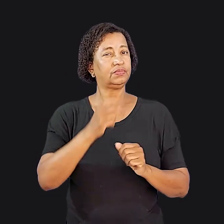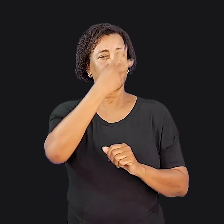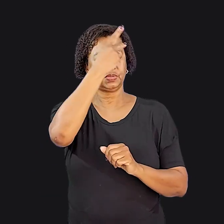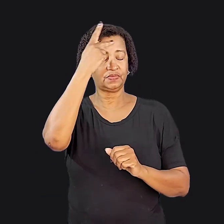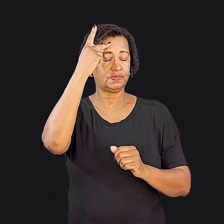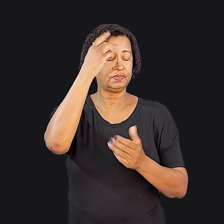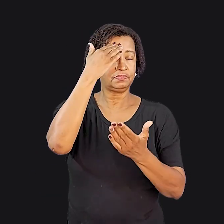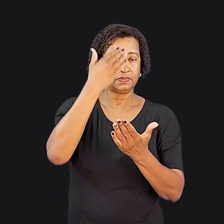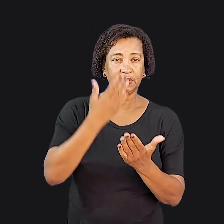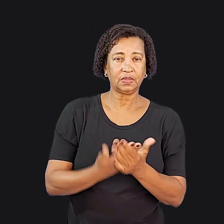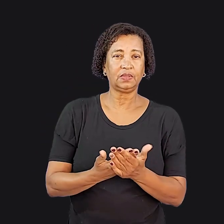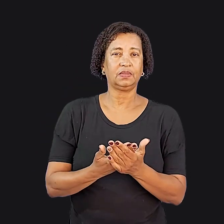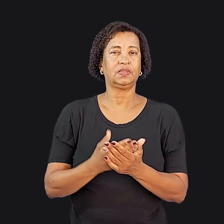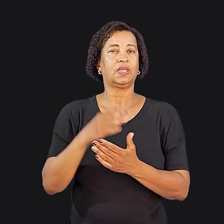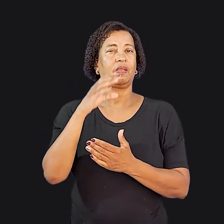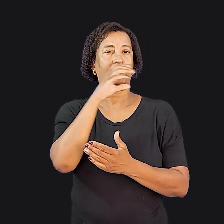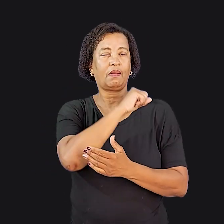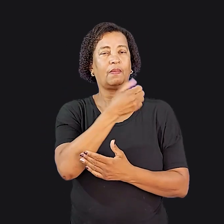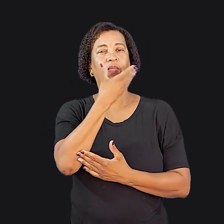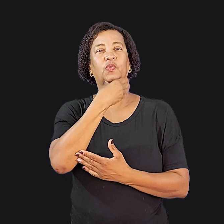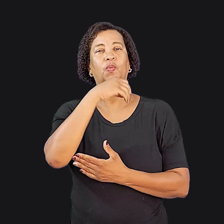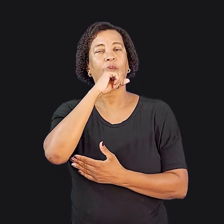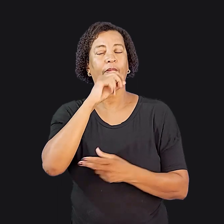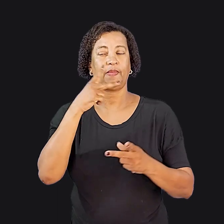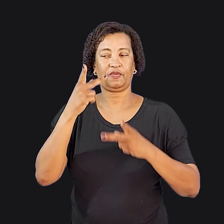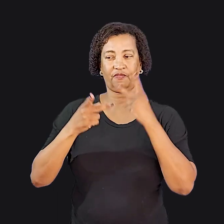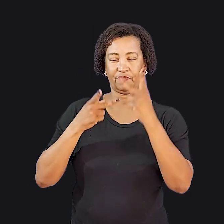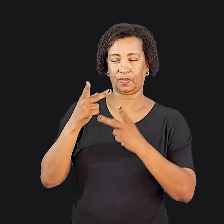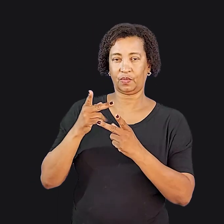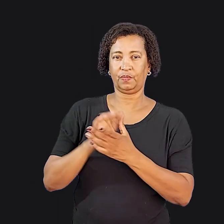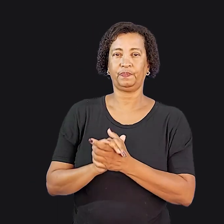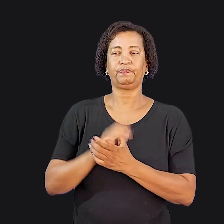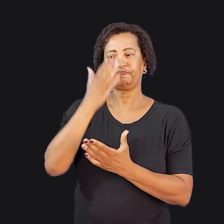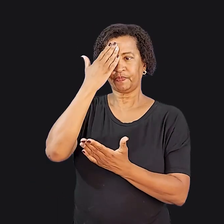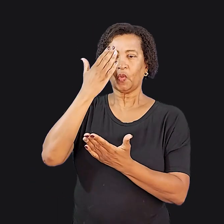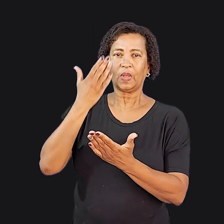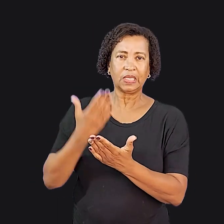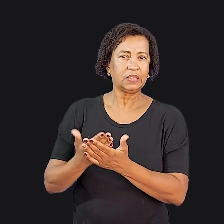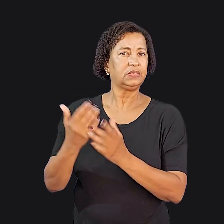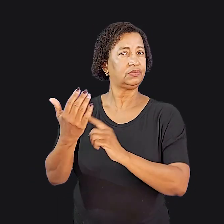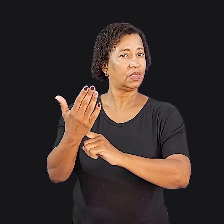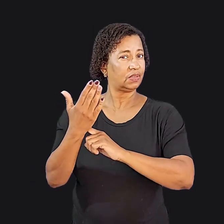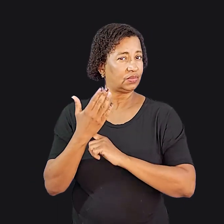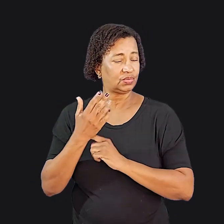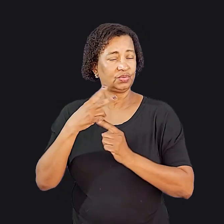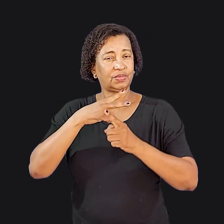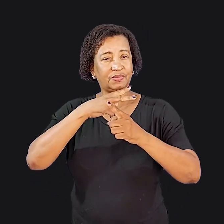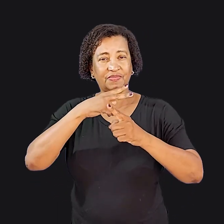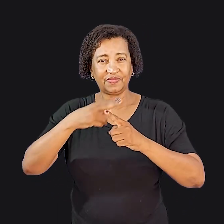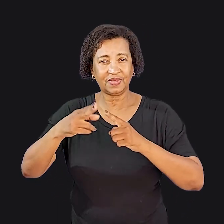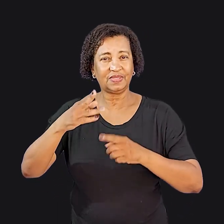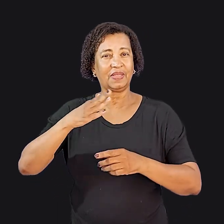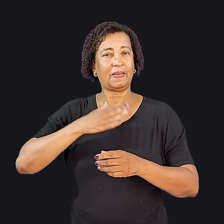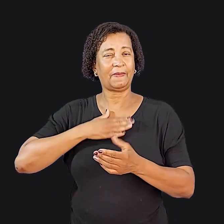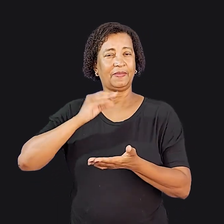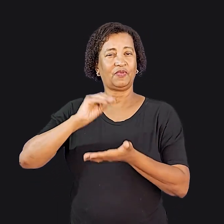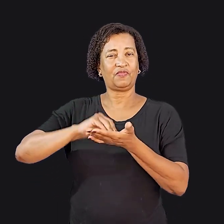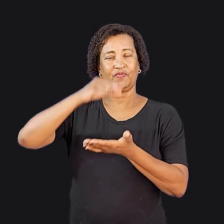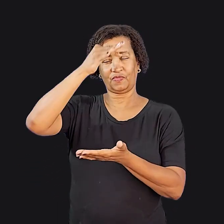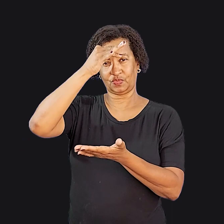crê." Imediatamente o pai do menino exclamou: "Creio, ajuda-me a vencer a minha